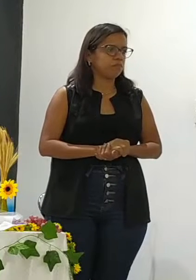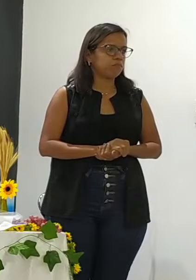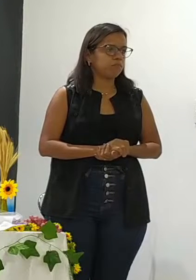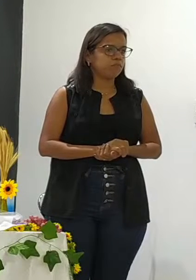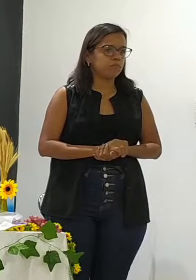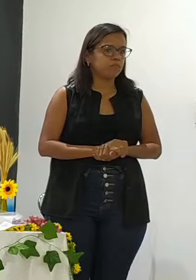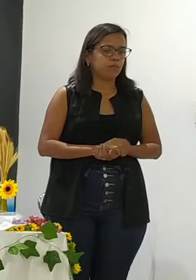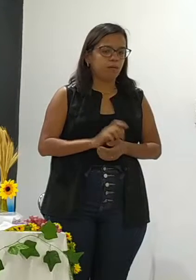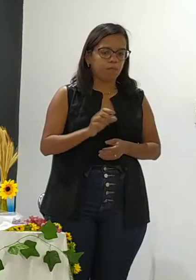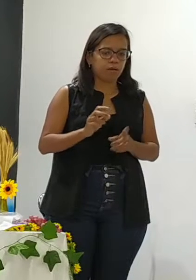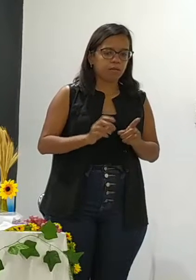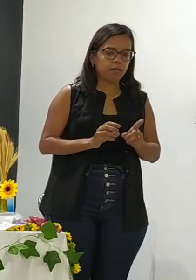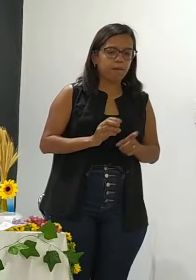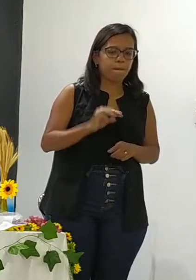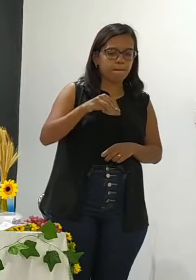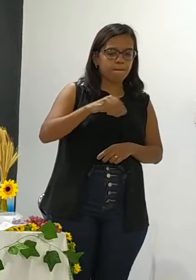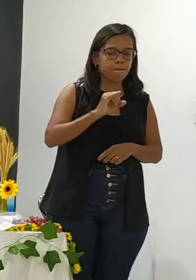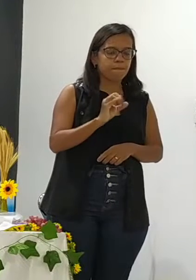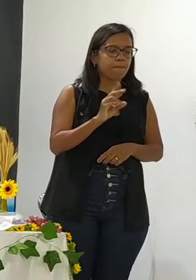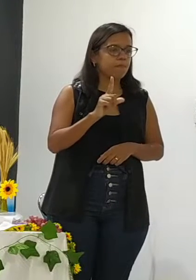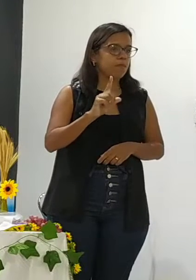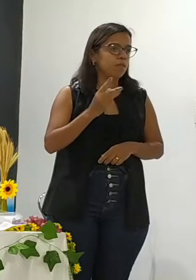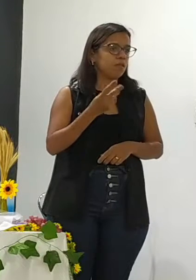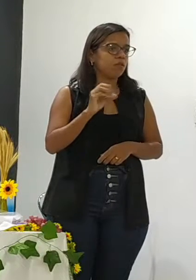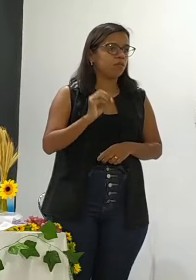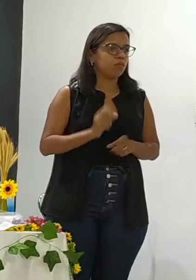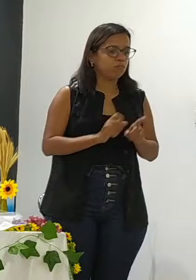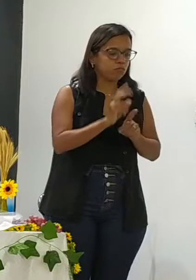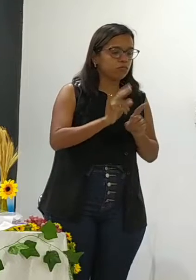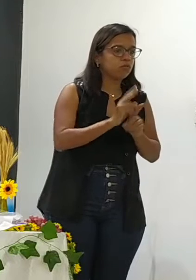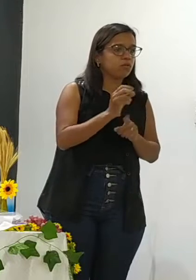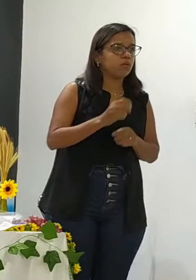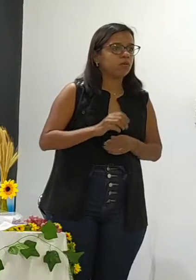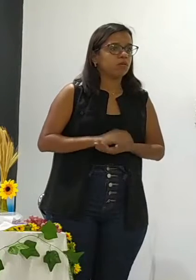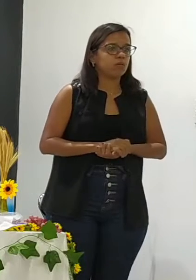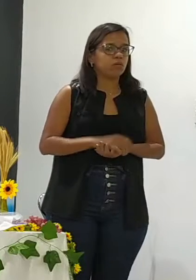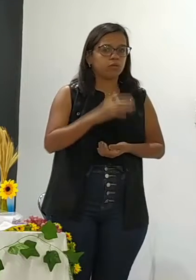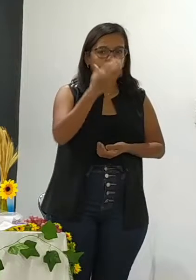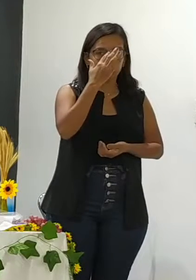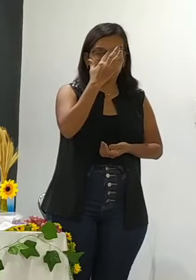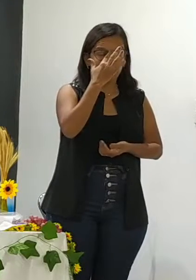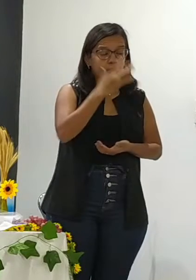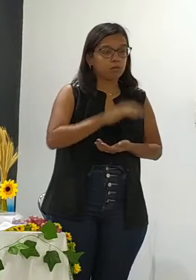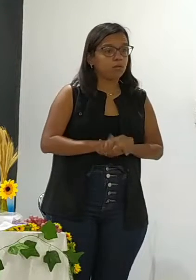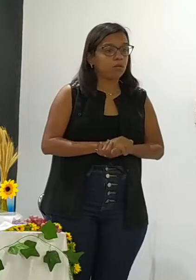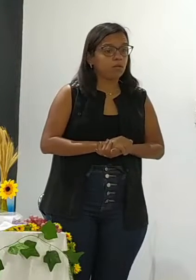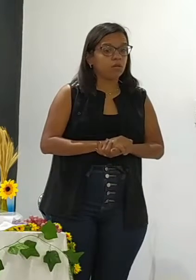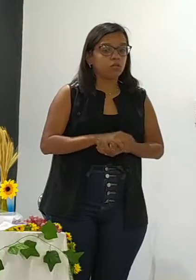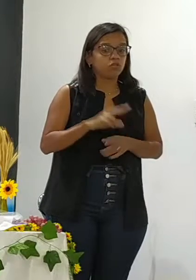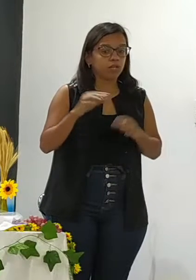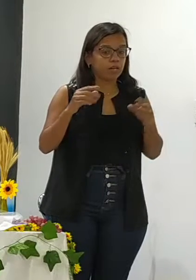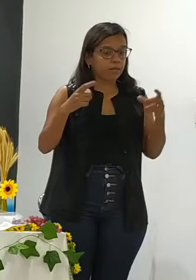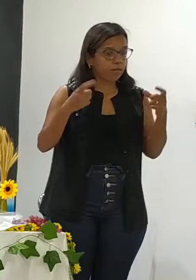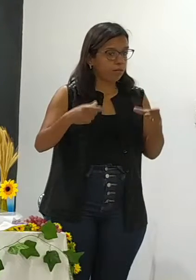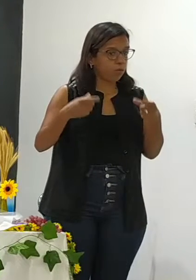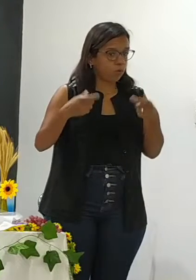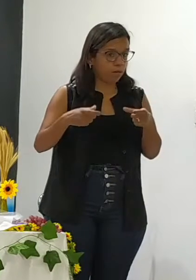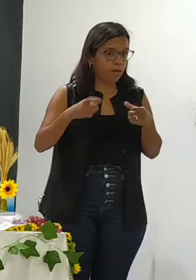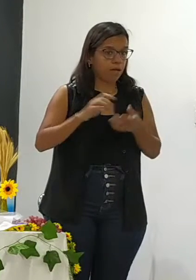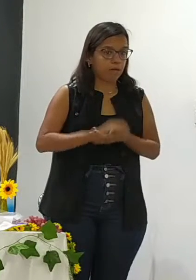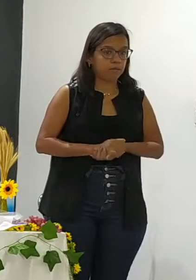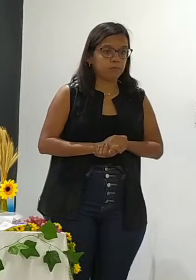catar espiga? Ela vai. E chega lá, querido. Ela chega na terra de um homem